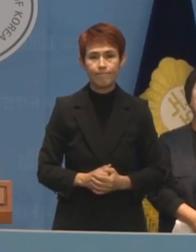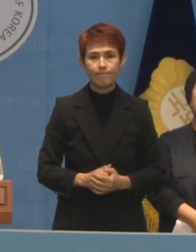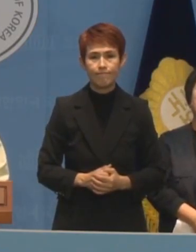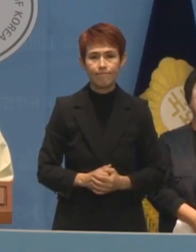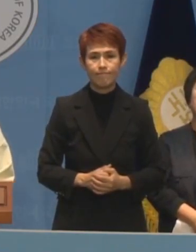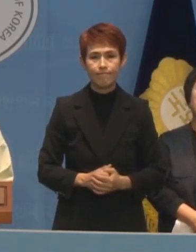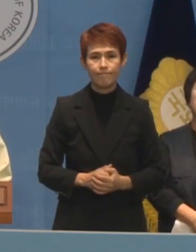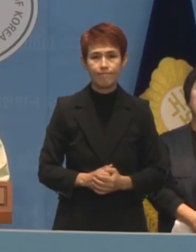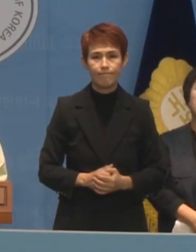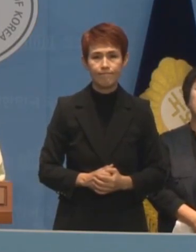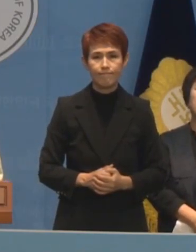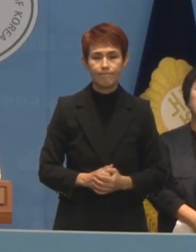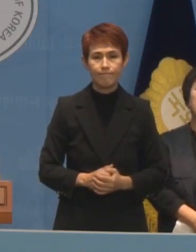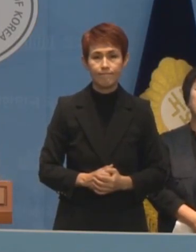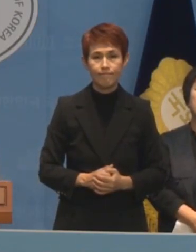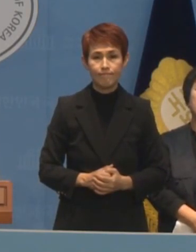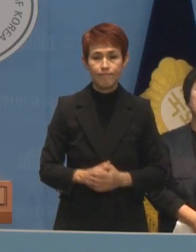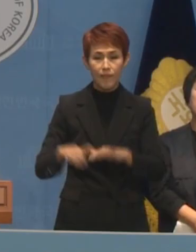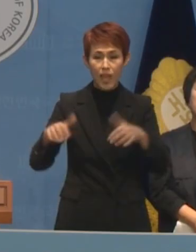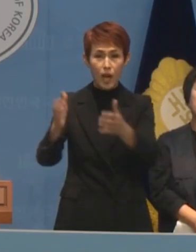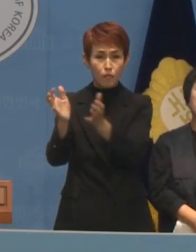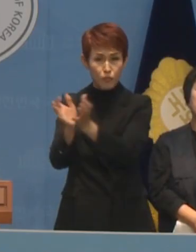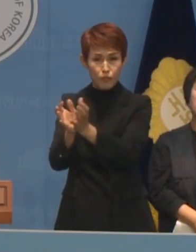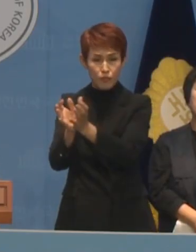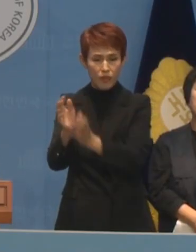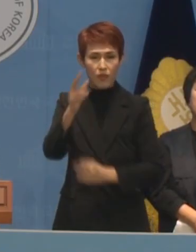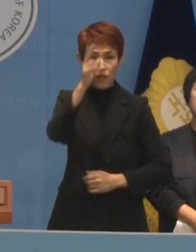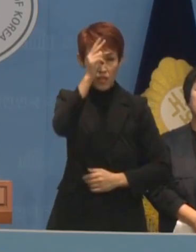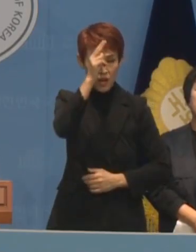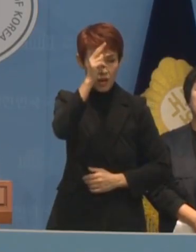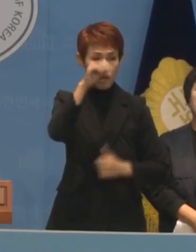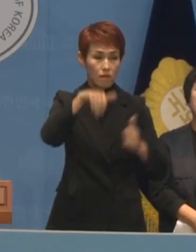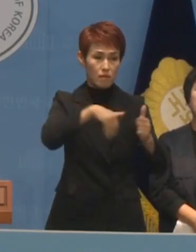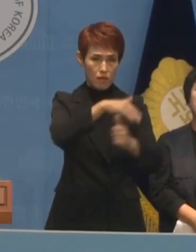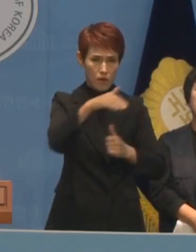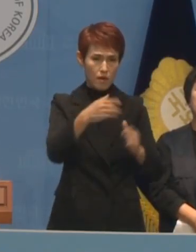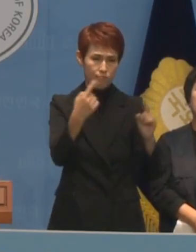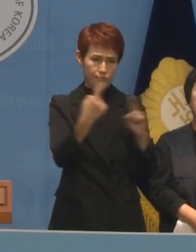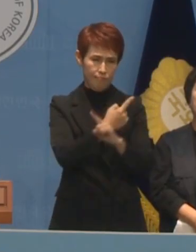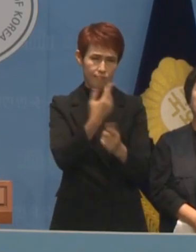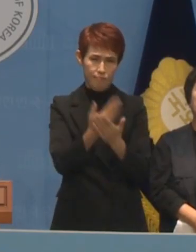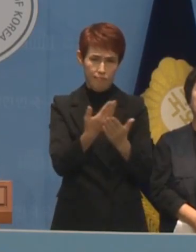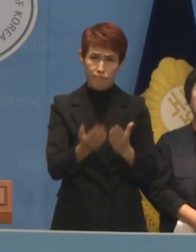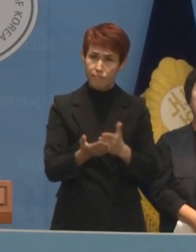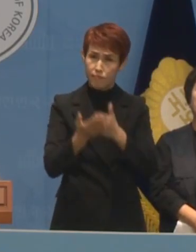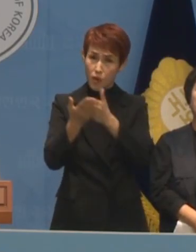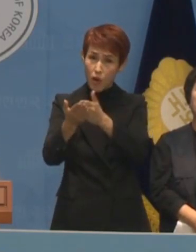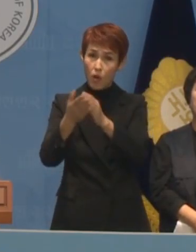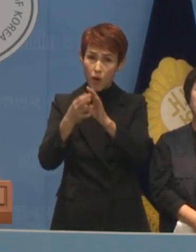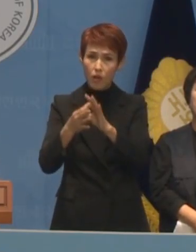네, 이것으로 해양수산부 청원경찰 처우 개선을 위한 현장 실태 증언 및